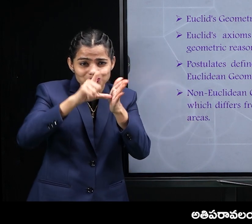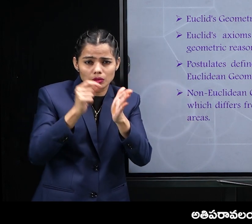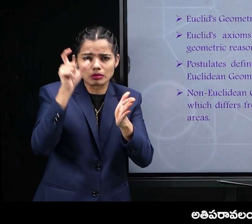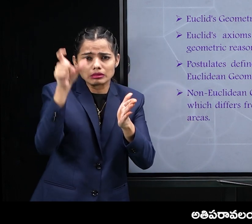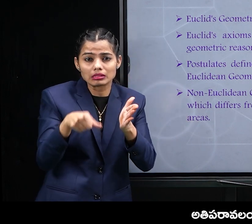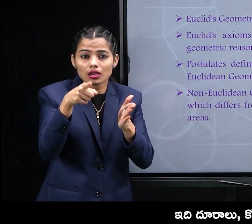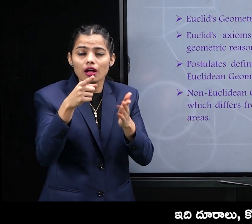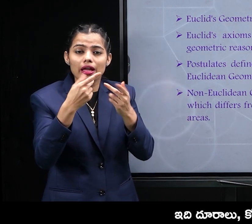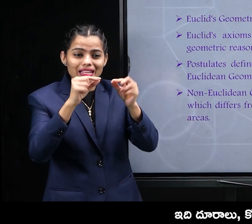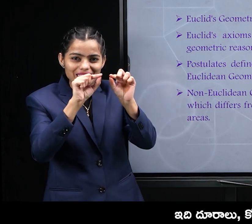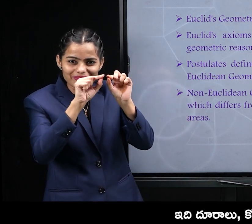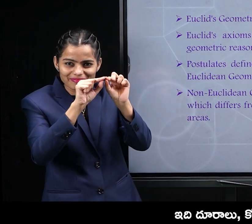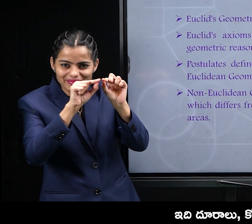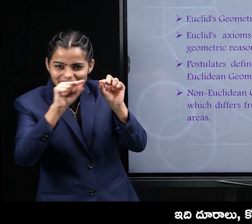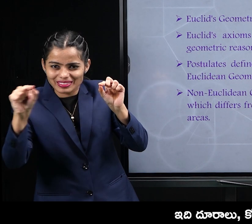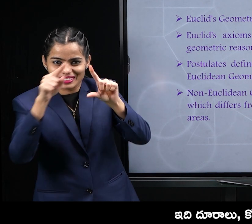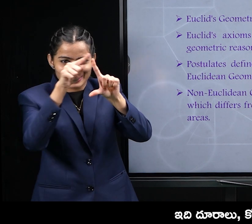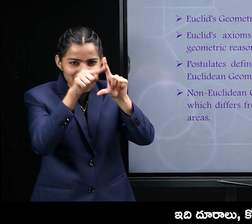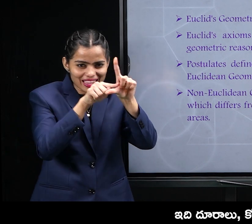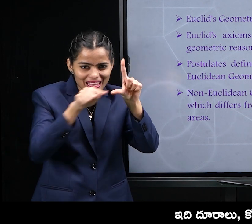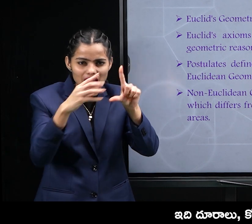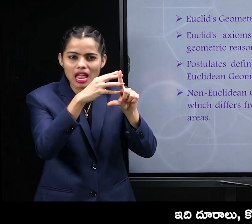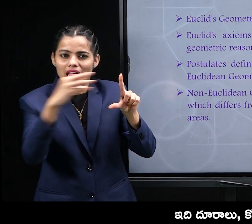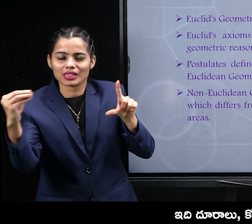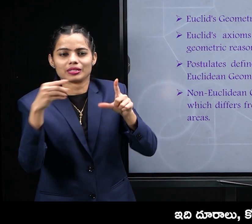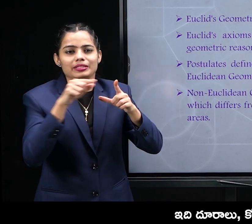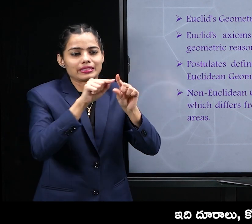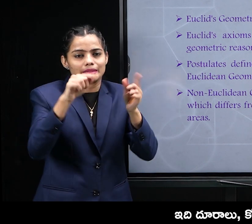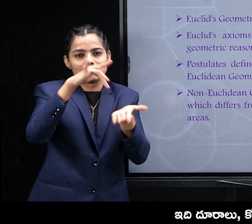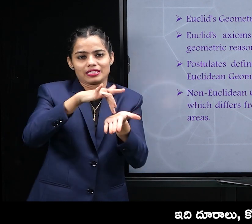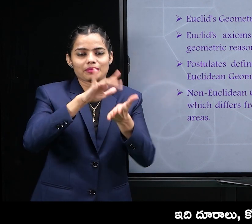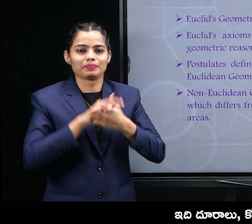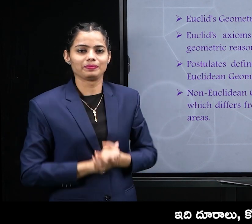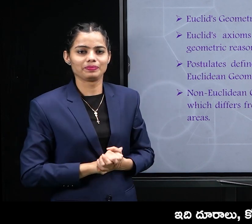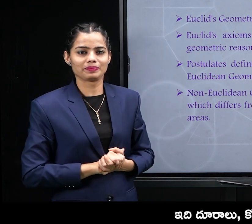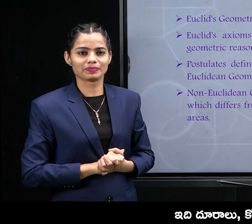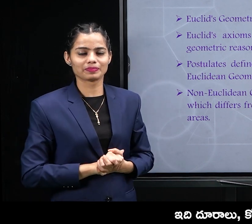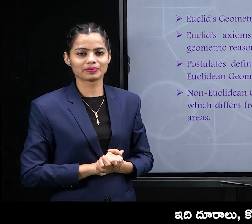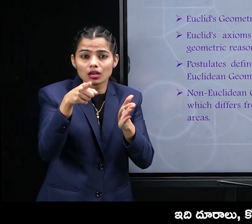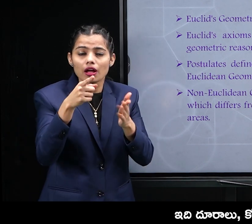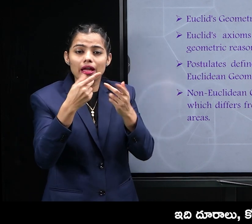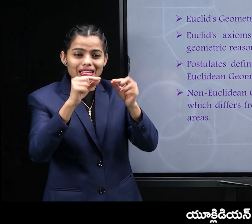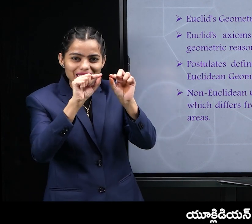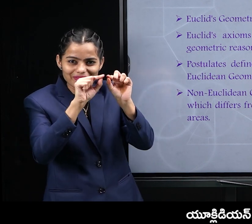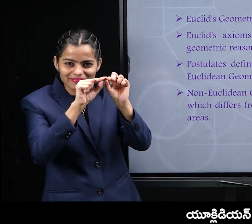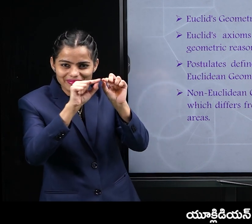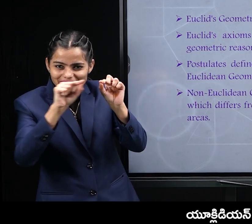इदी, दूरालू, कोणालू, मरियू, प्रांत अल परंग, यूक्लिडियन ज्यामितिकी